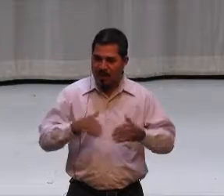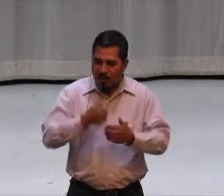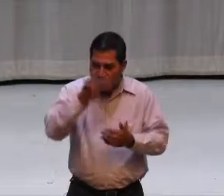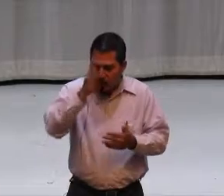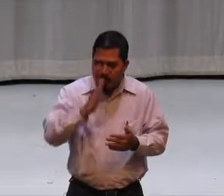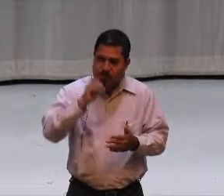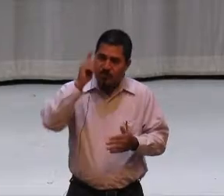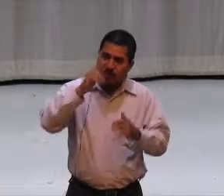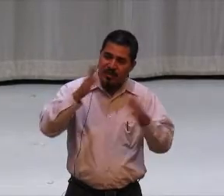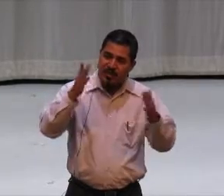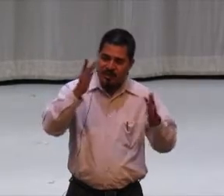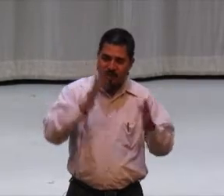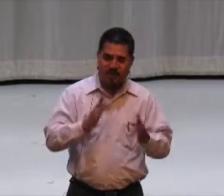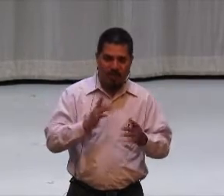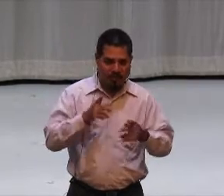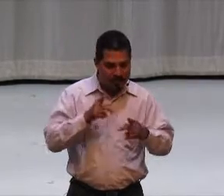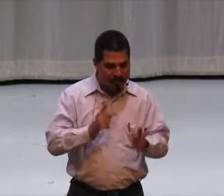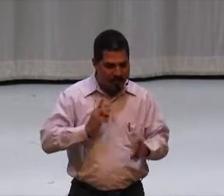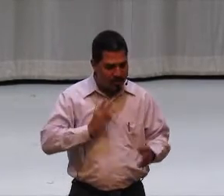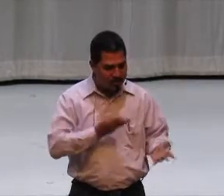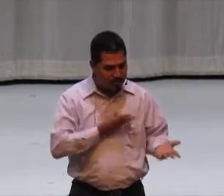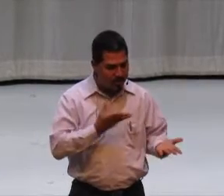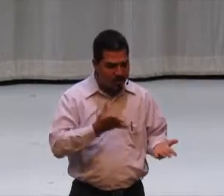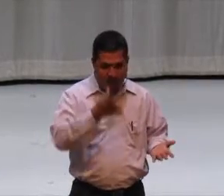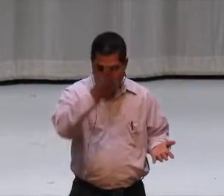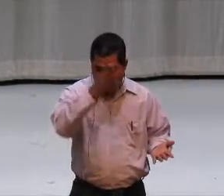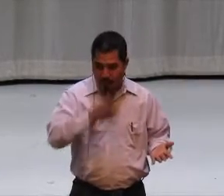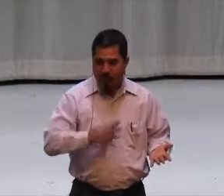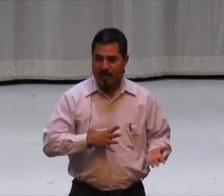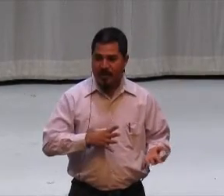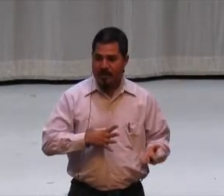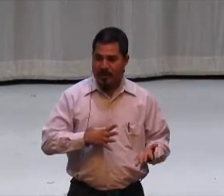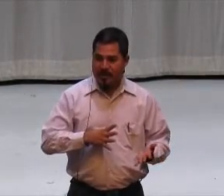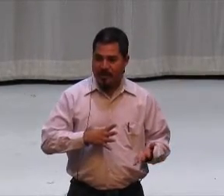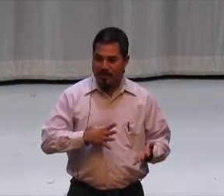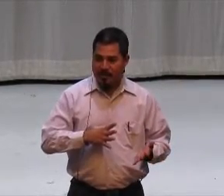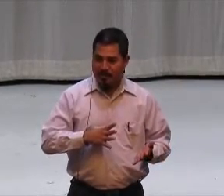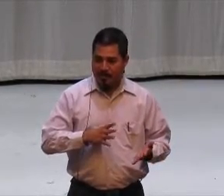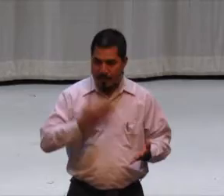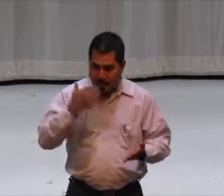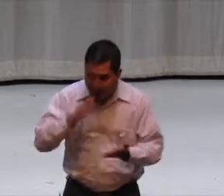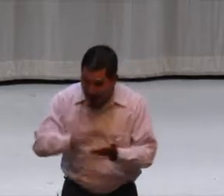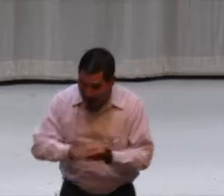cómo Dios en su grande misericordia nos permite a nosotros, hombres malos,